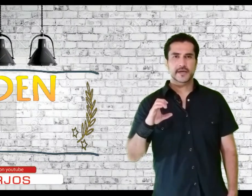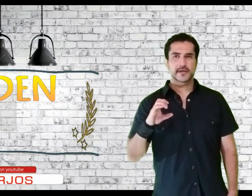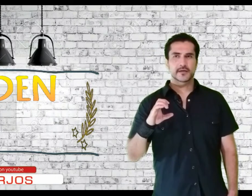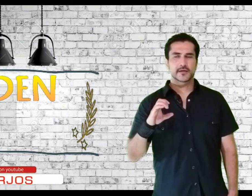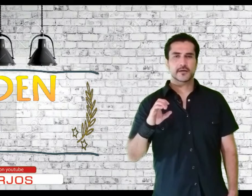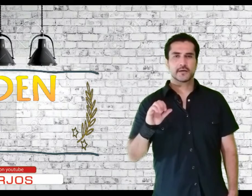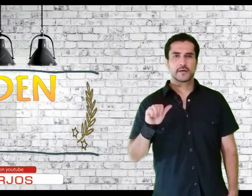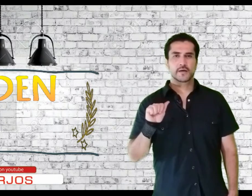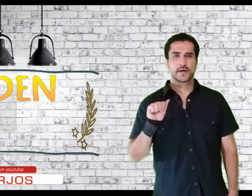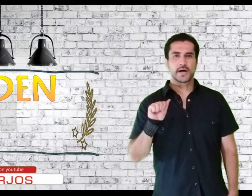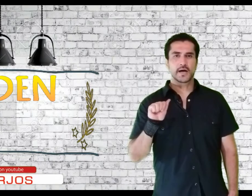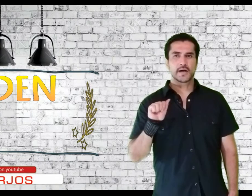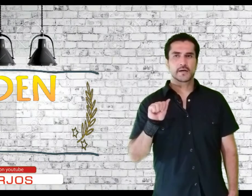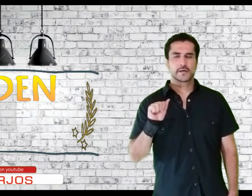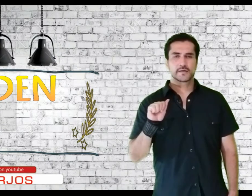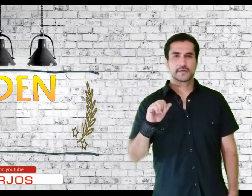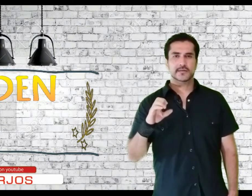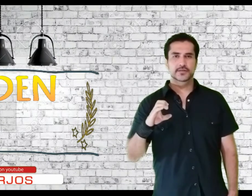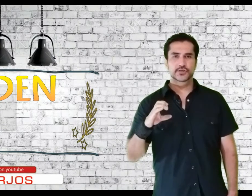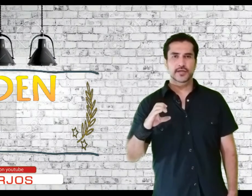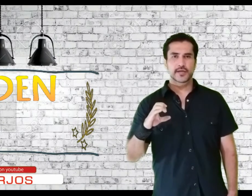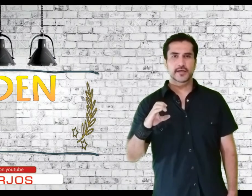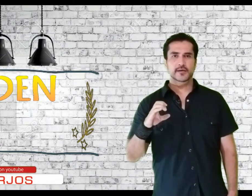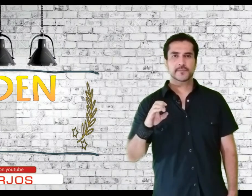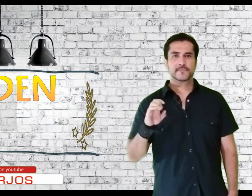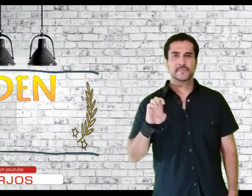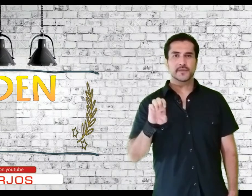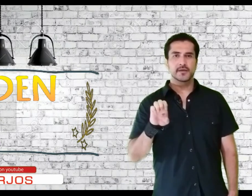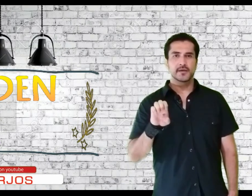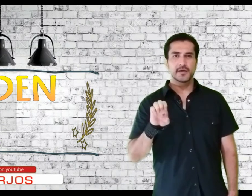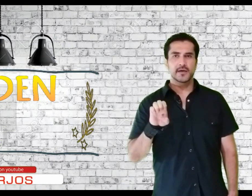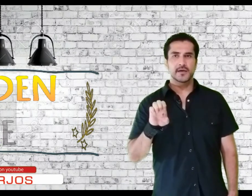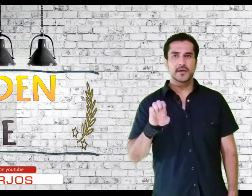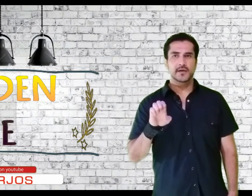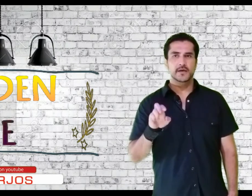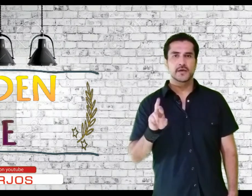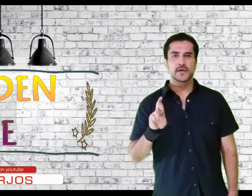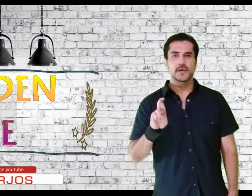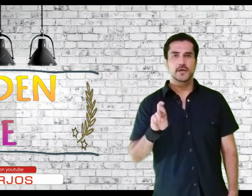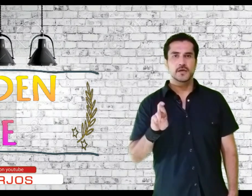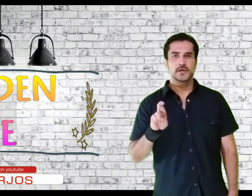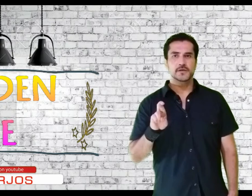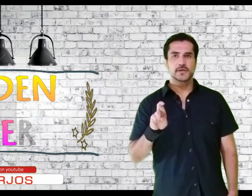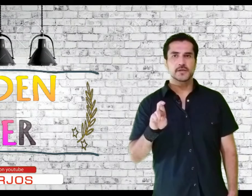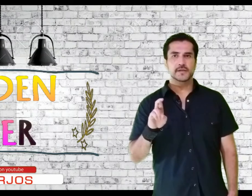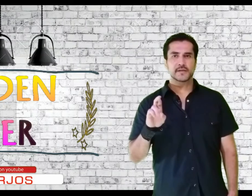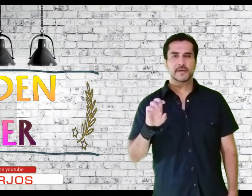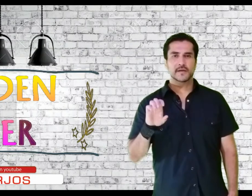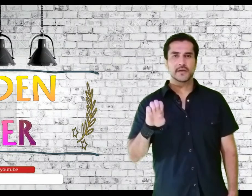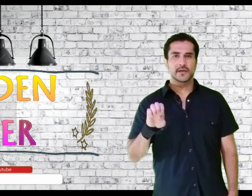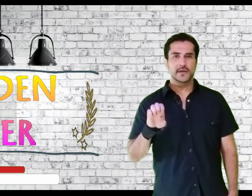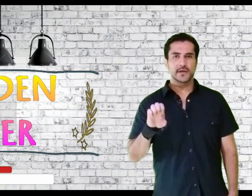C, A, C, E, R,